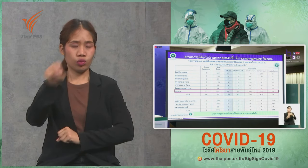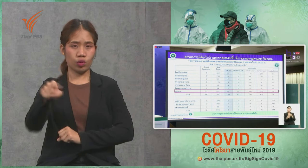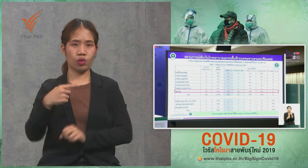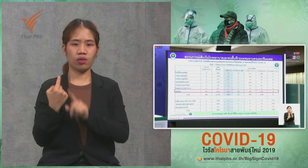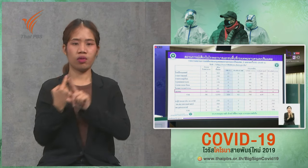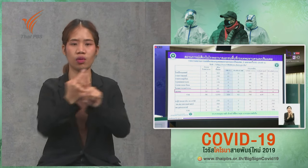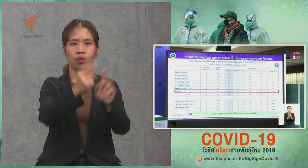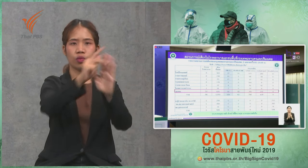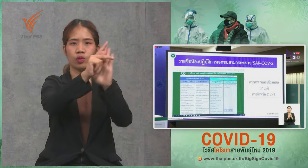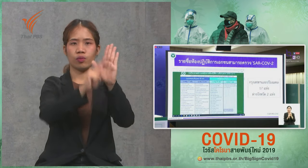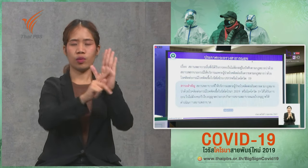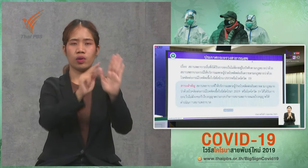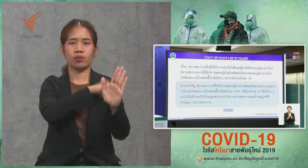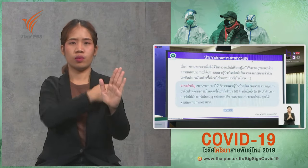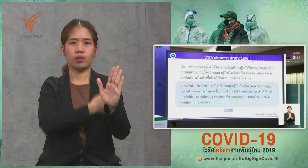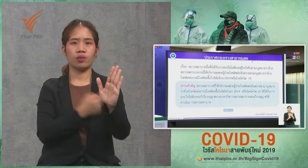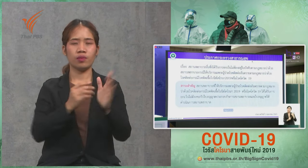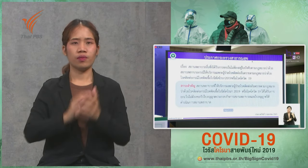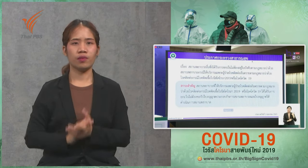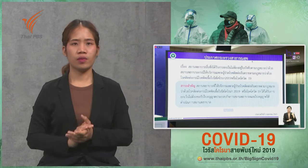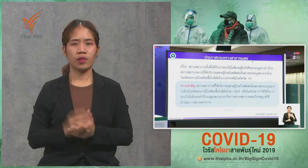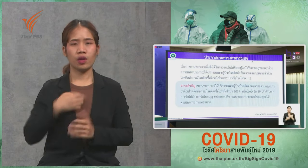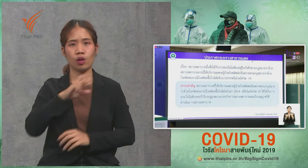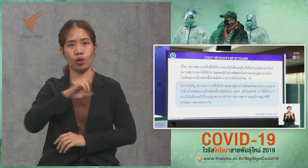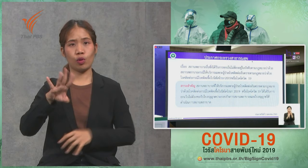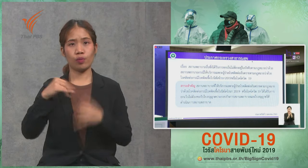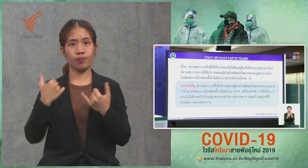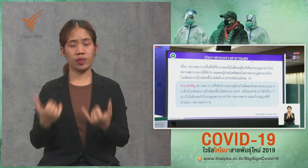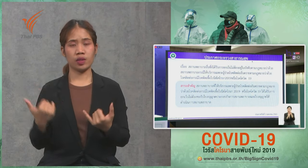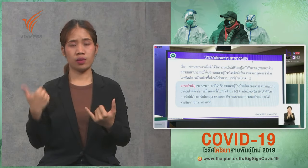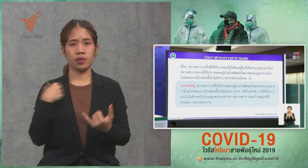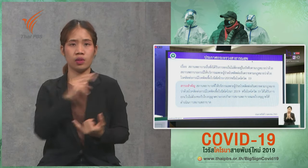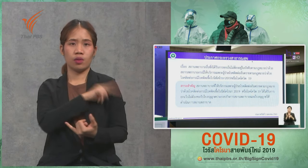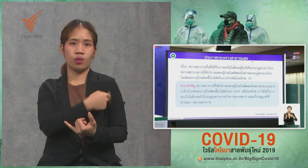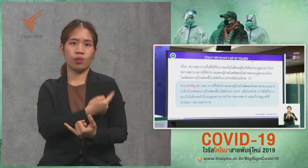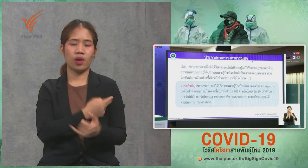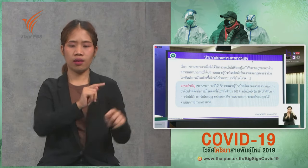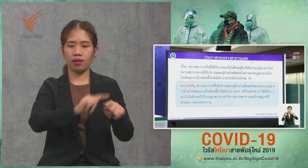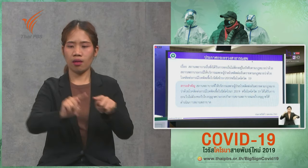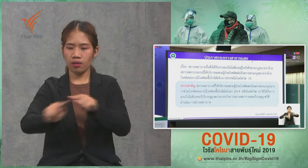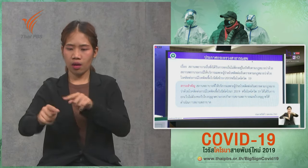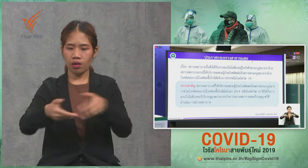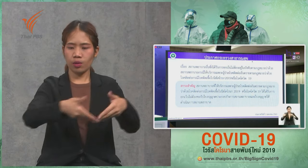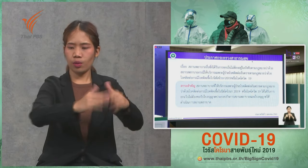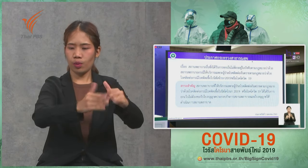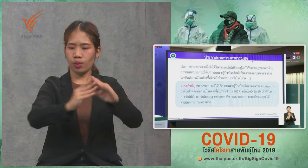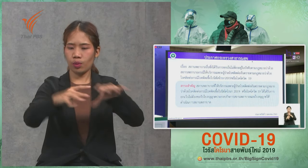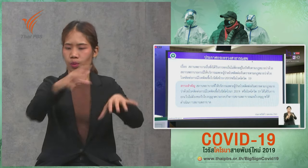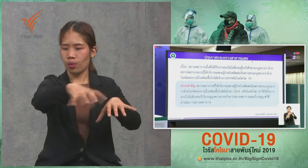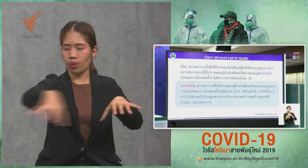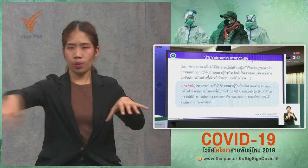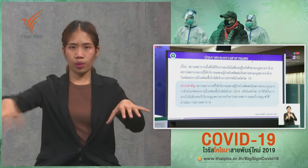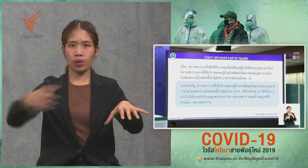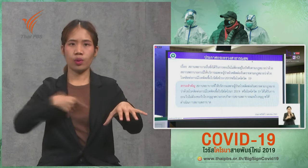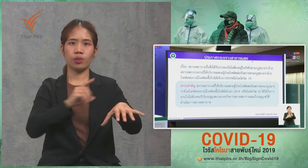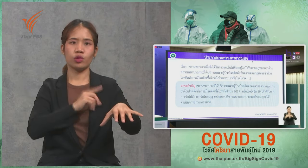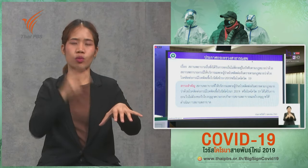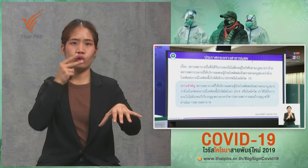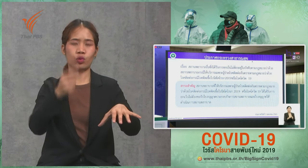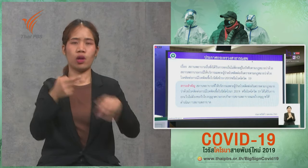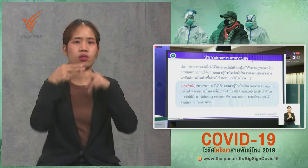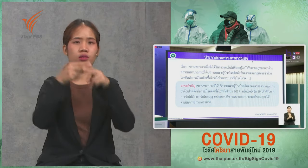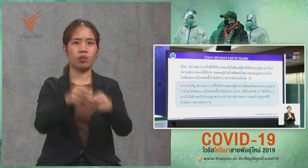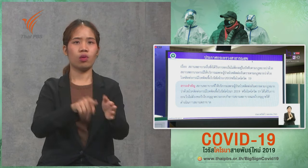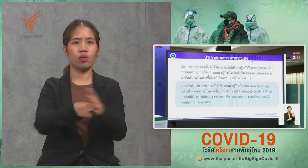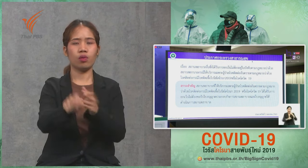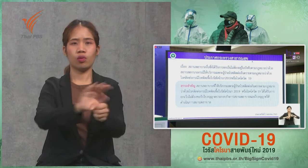ามกฎหมายสันติบาลด้วยระบบนี้จะเกิดโรงพยาบาลที่ดูแลโควิดเฉพาะที่การดำเนินการโดยภาคเอกชนอย่างรวดเ